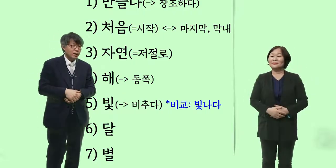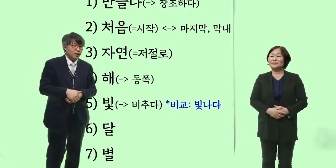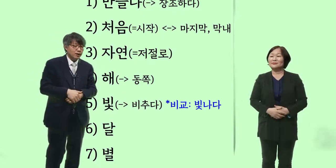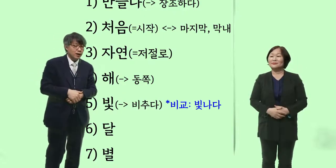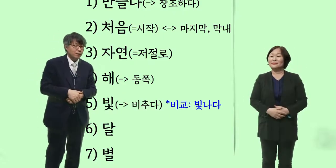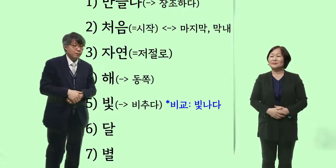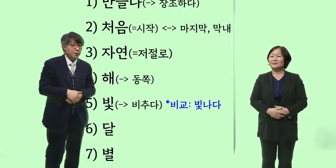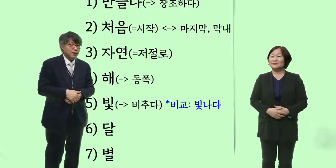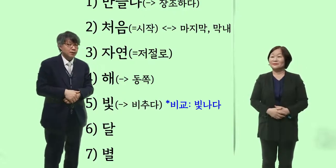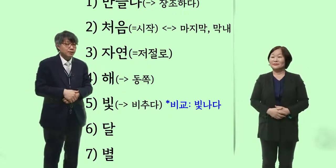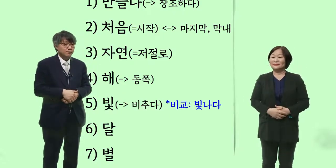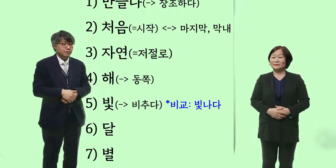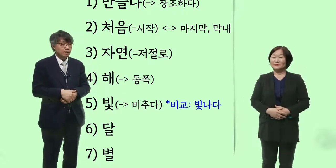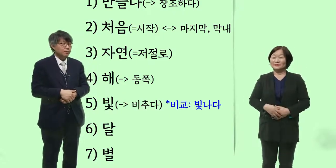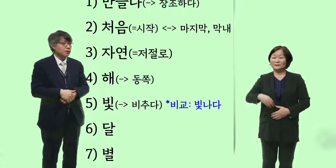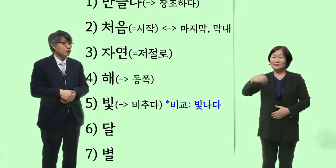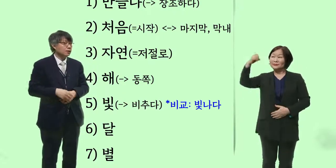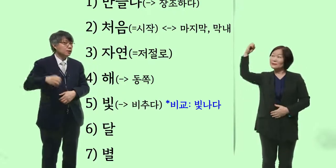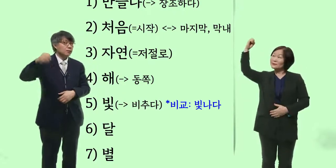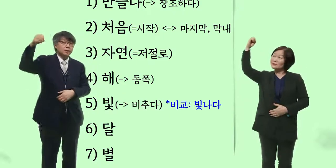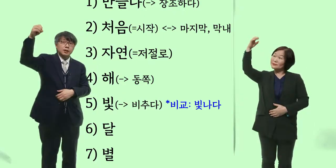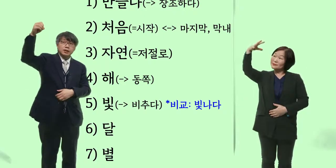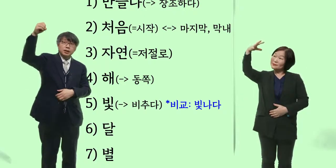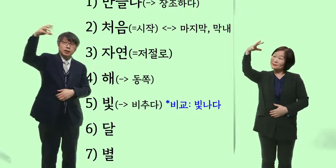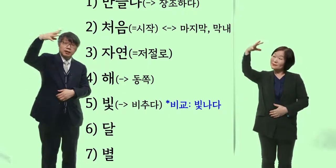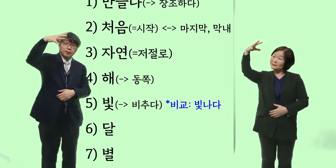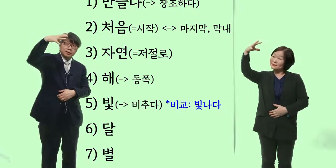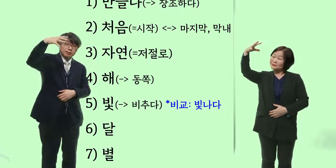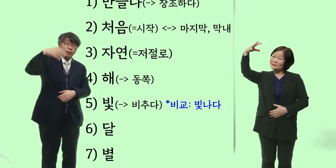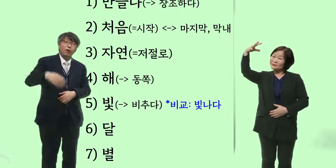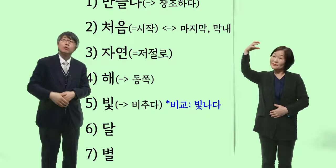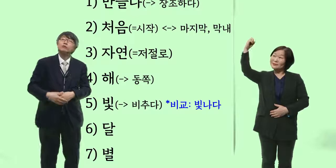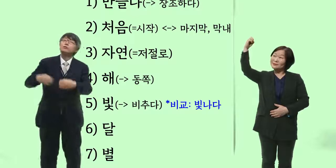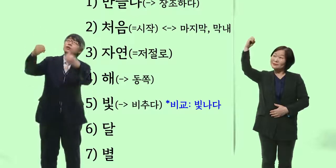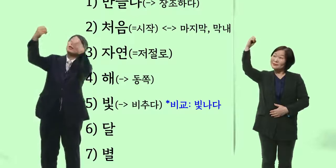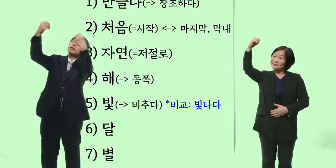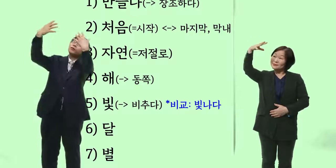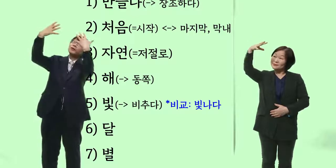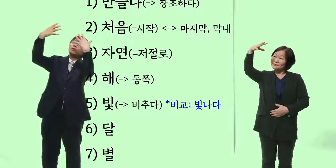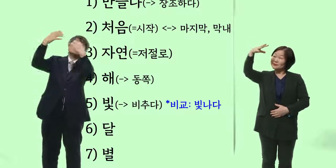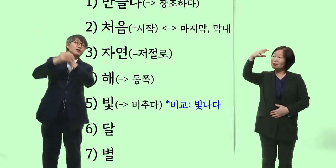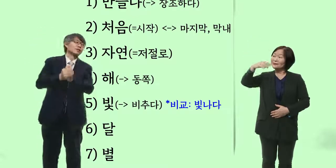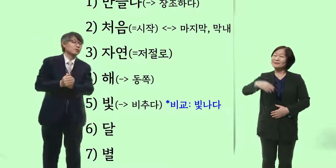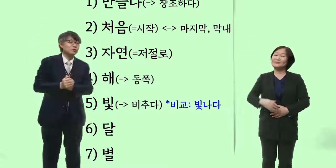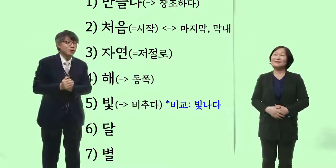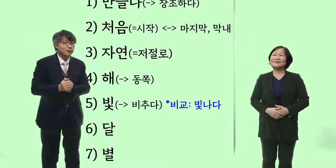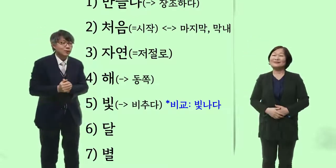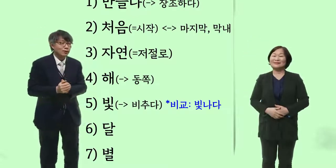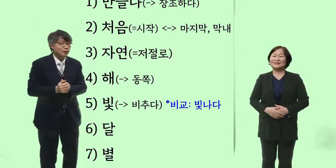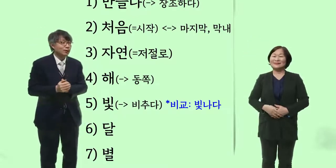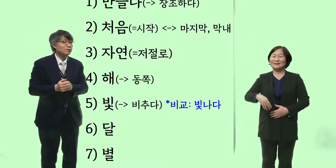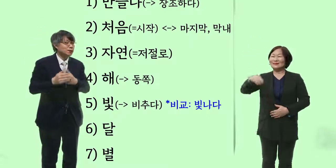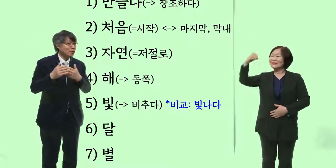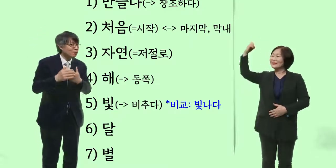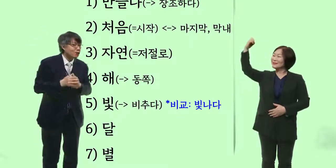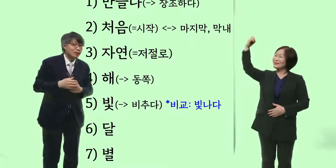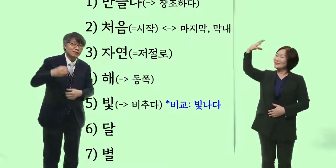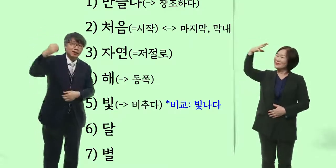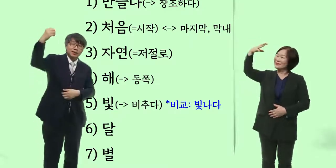그 다음에 빛이 탁, 이렇게 탁 지금 비추고 있거든요. 여러분들은 안 보이시겠지만 이렇게